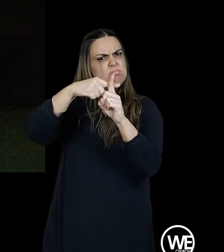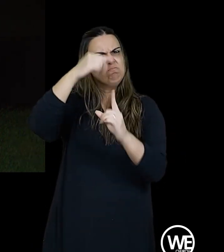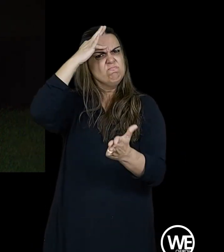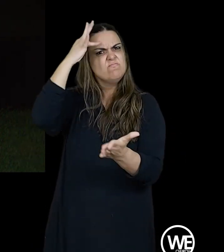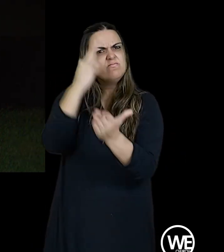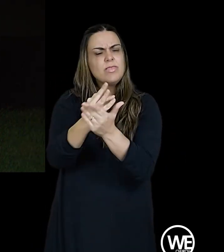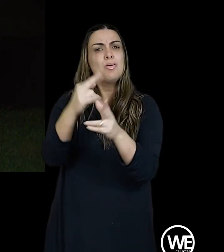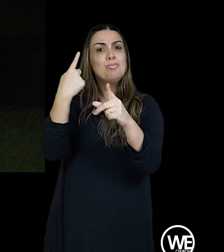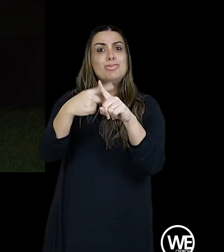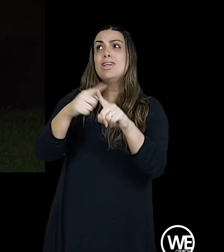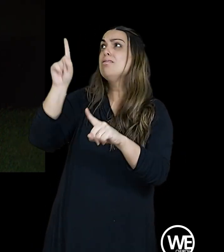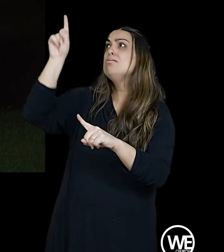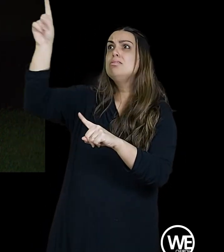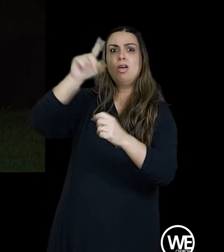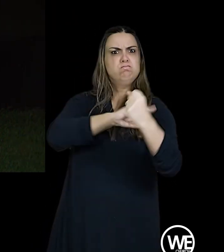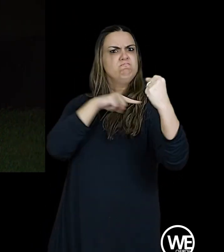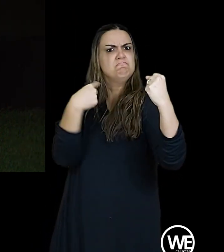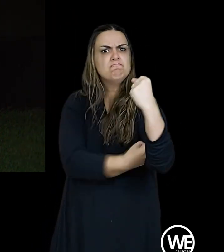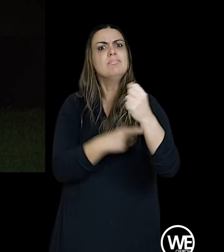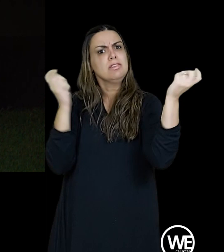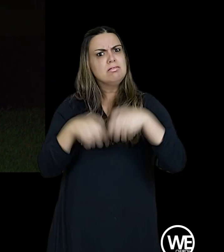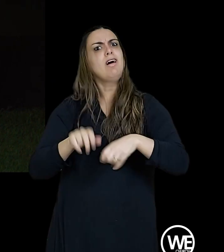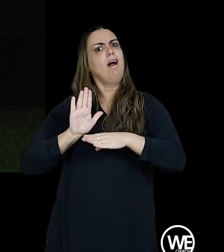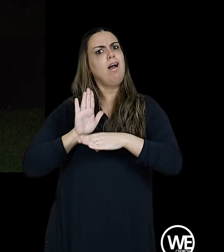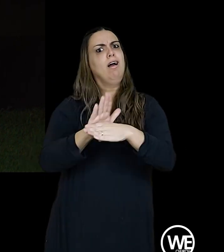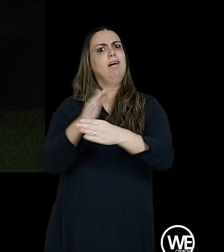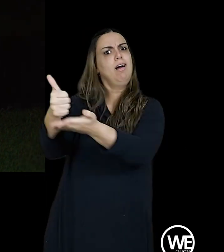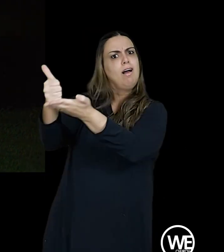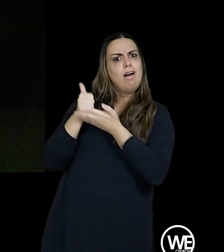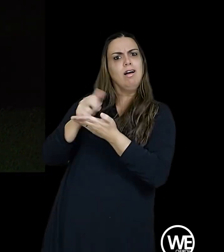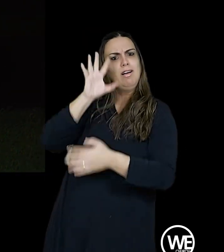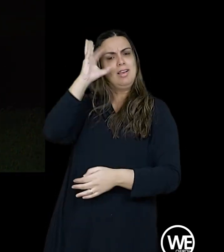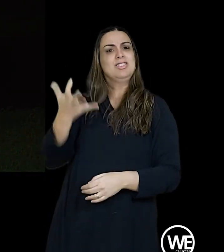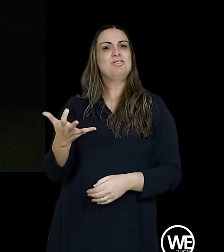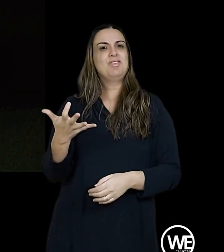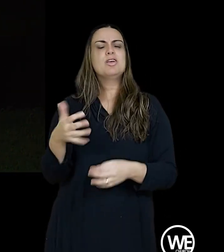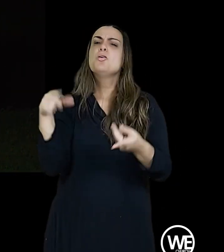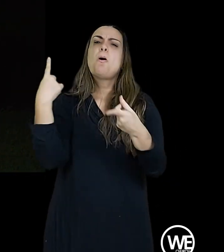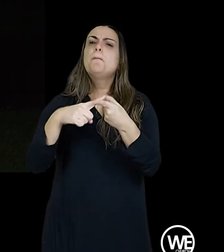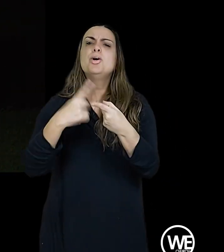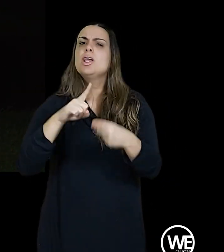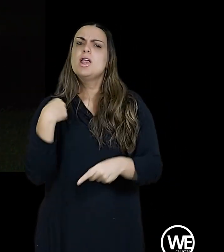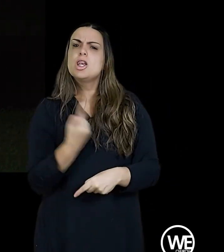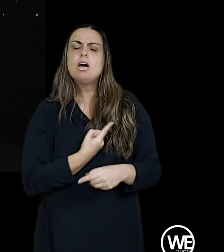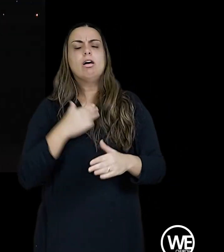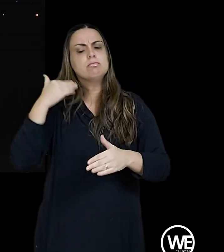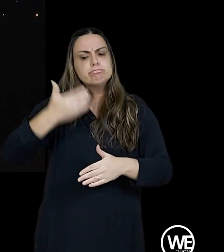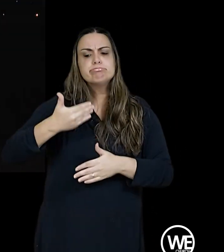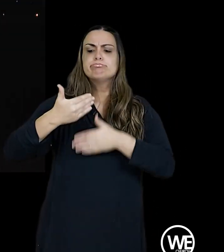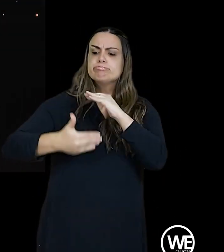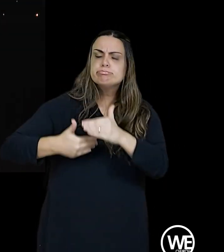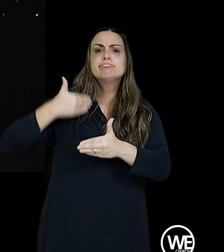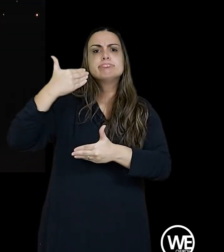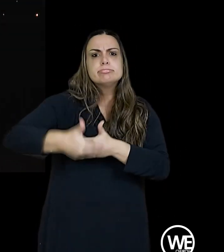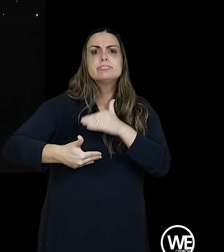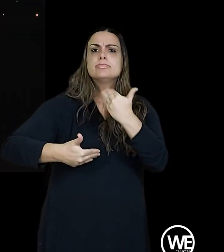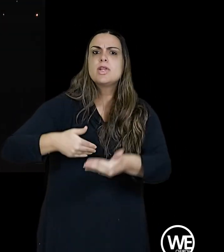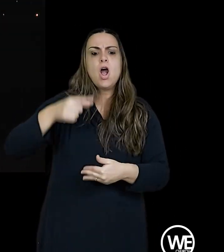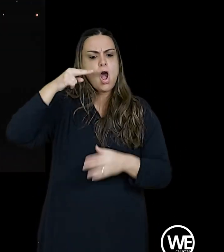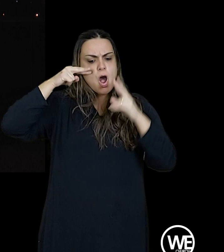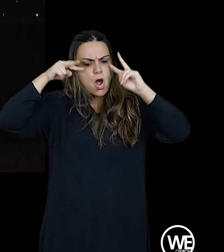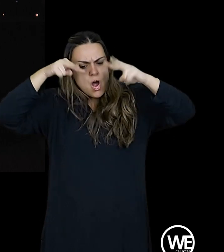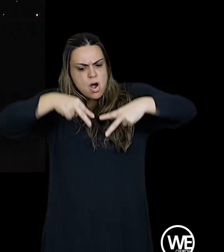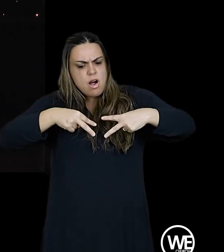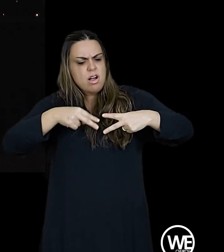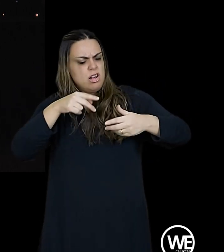problemas. Agora, por que isso acontece conosco? Por que de tempos em tempos nós olhamos para as nossas dificuldades